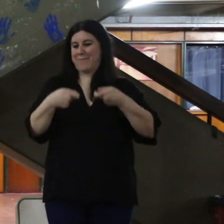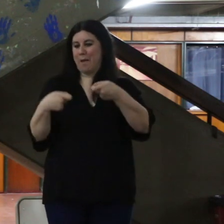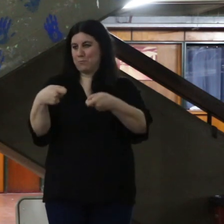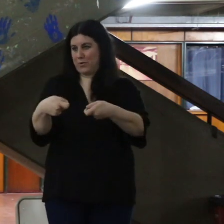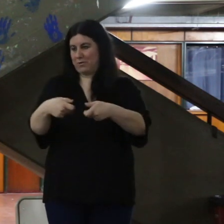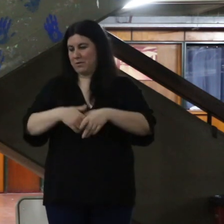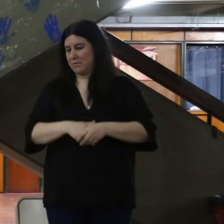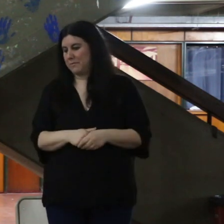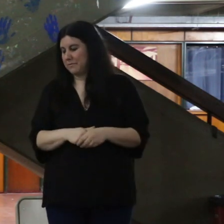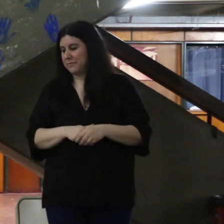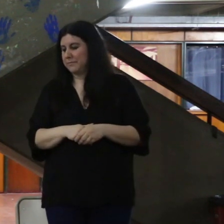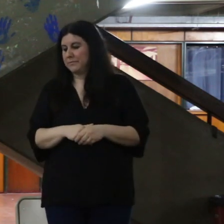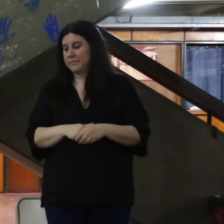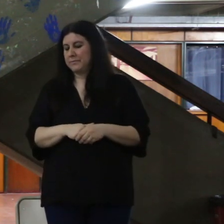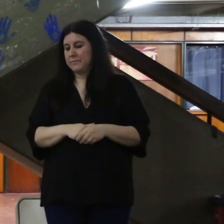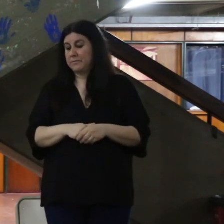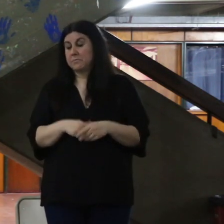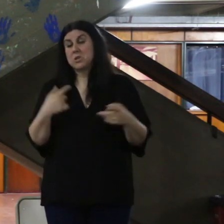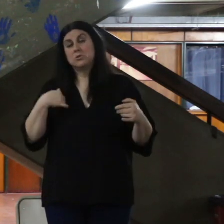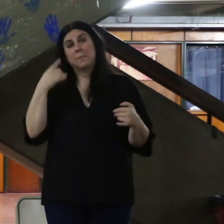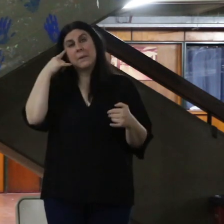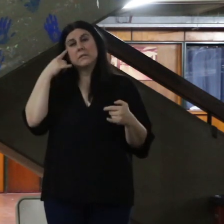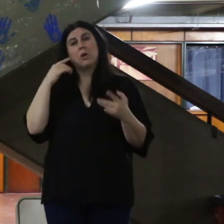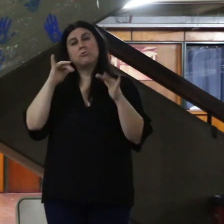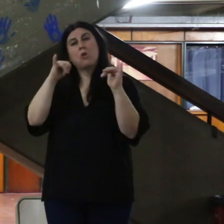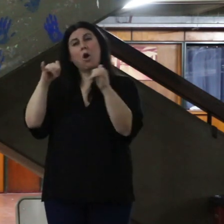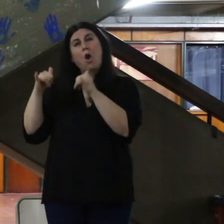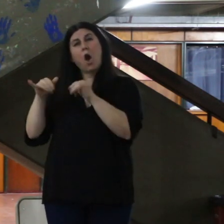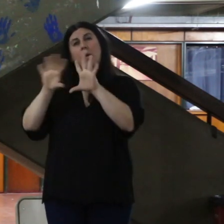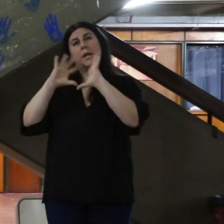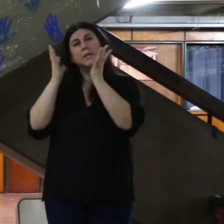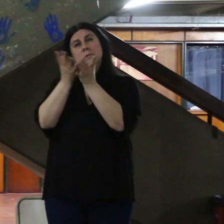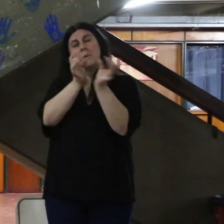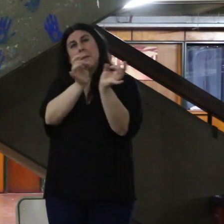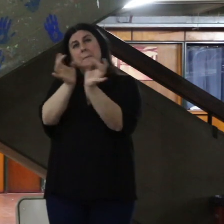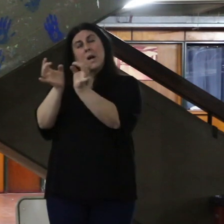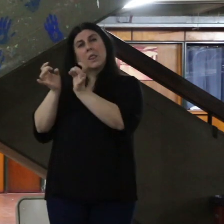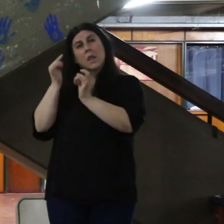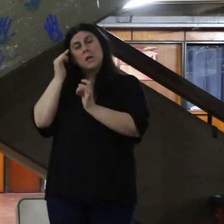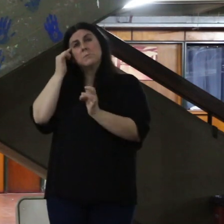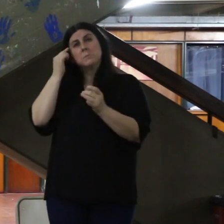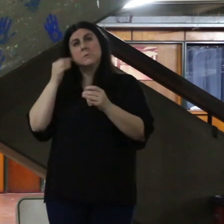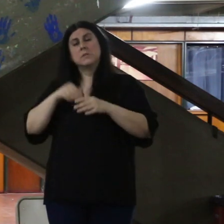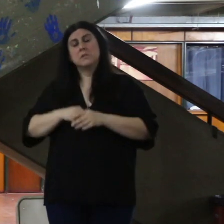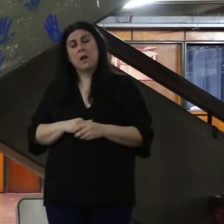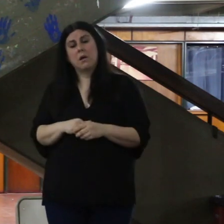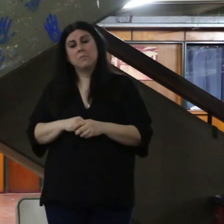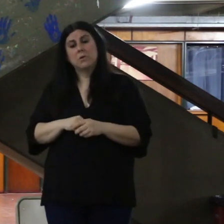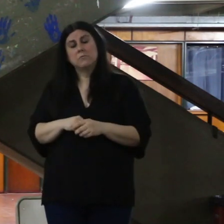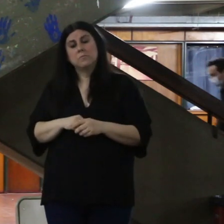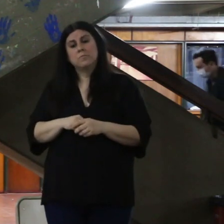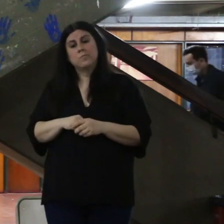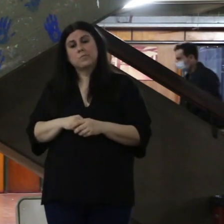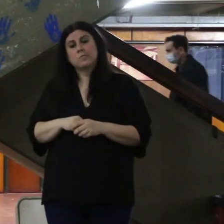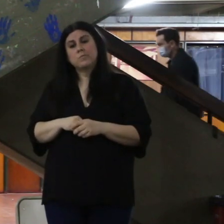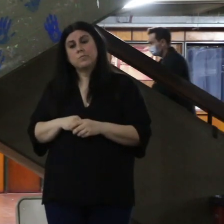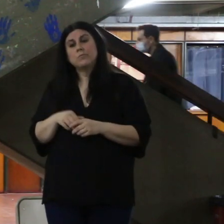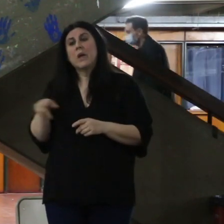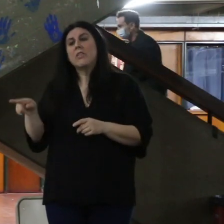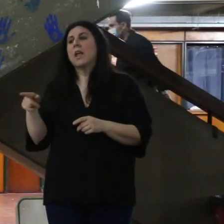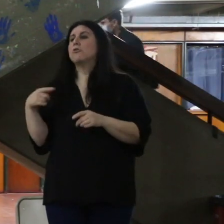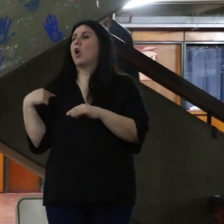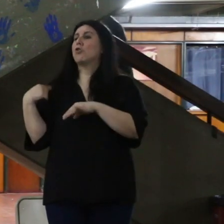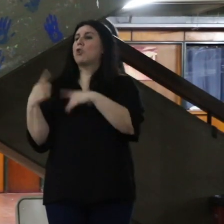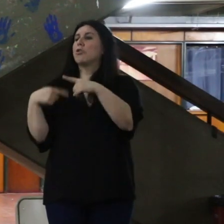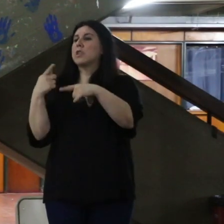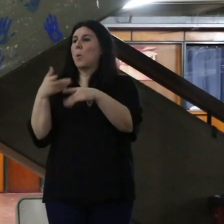Y pensando en los jóvenes y la pandemia, ¿sí?, fui a la encuesta de continuidad